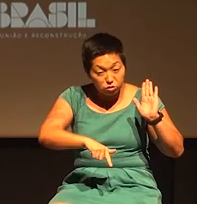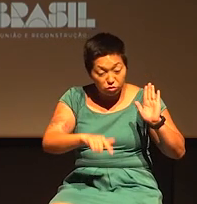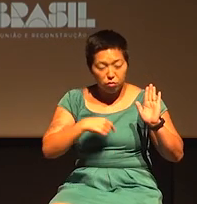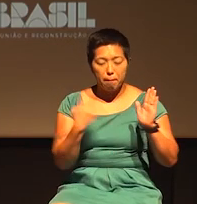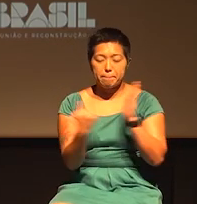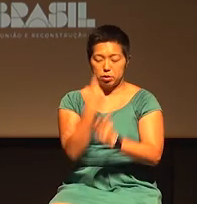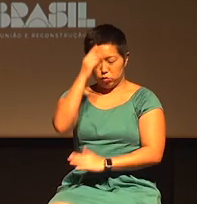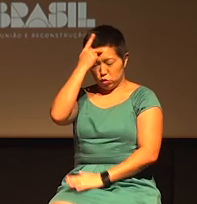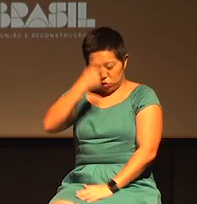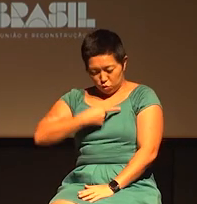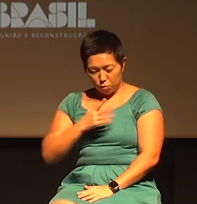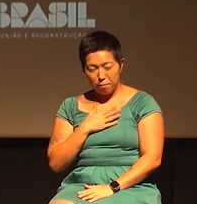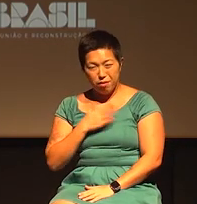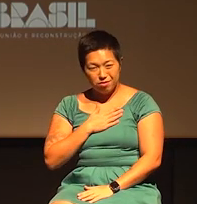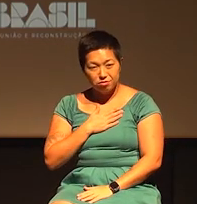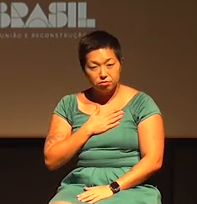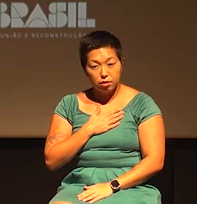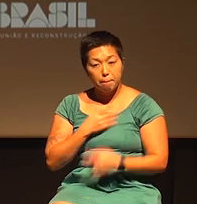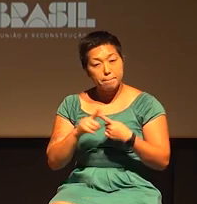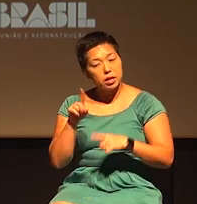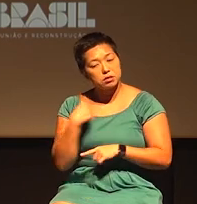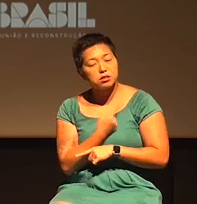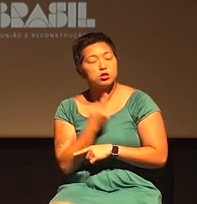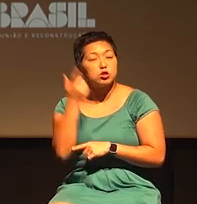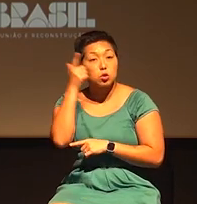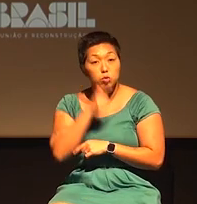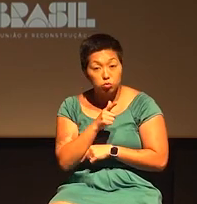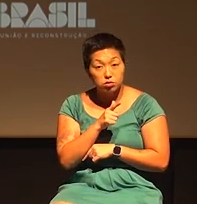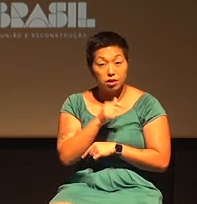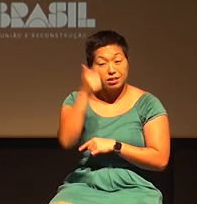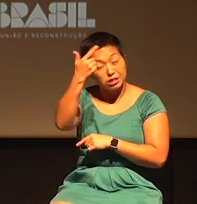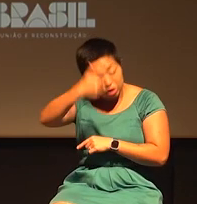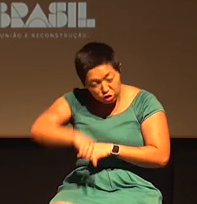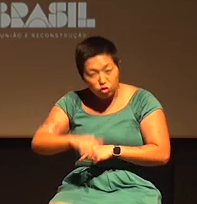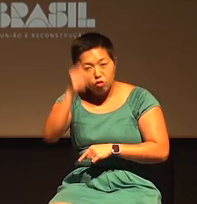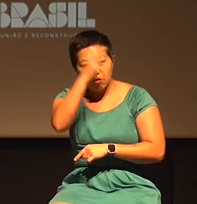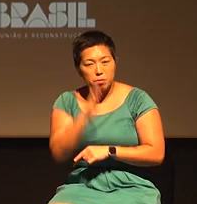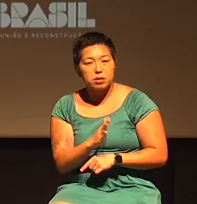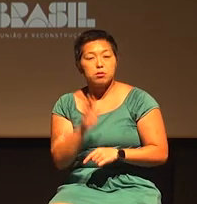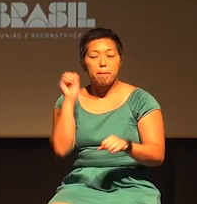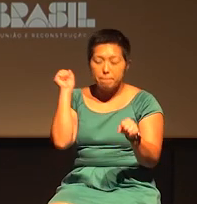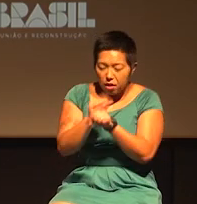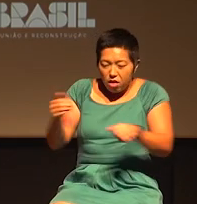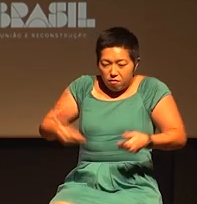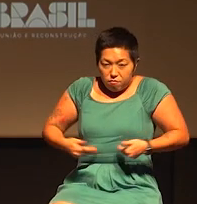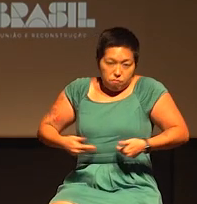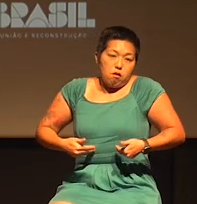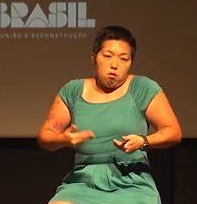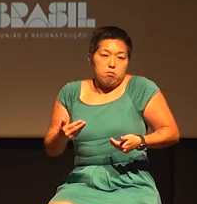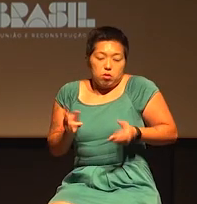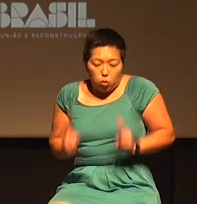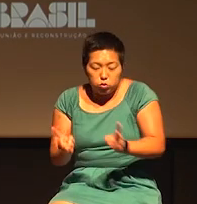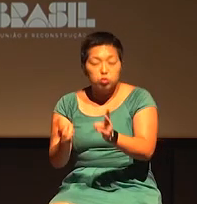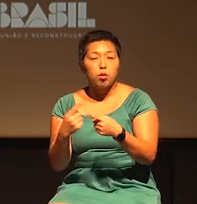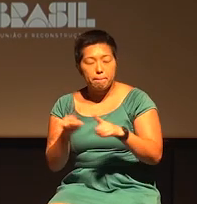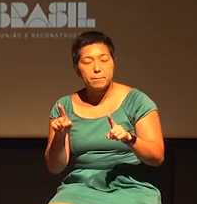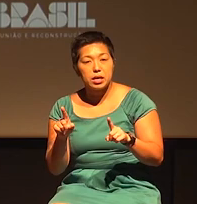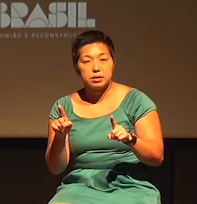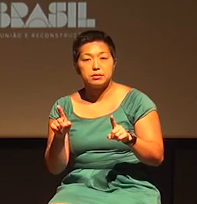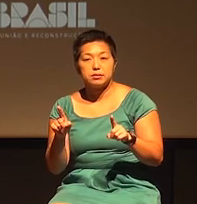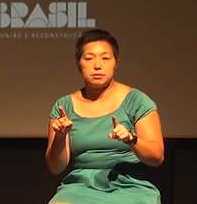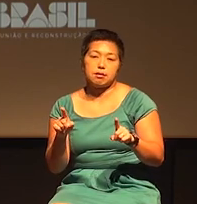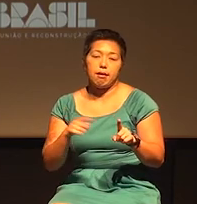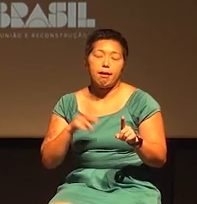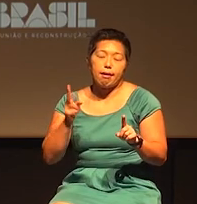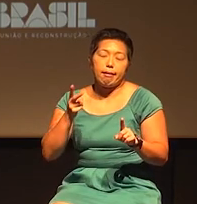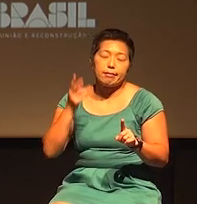dividi isso com vocês Será que eh nós vamos conseguir sair desse mapa da fome a fome nunca vai sair do Brasil como nunca saiu e sempre estará presente é